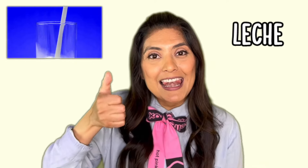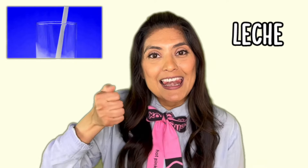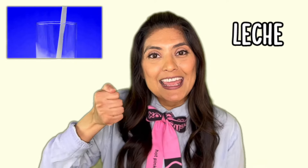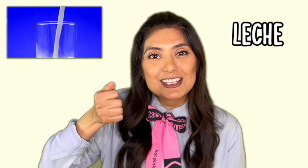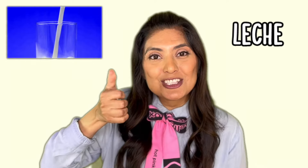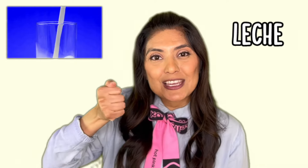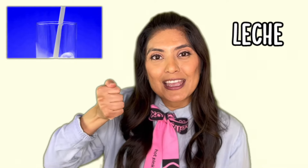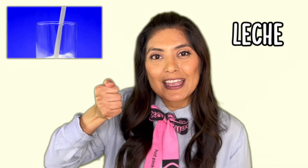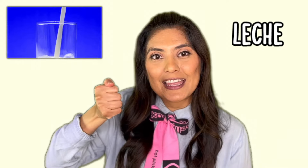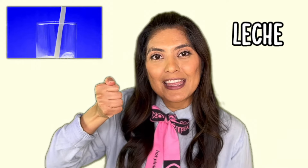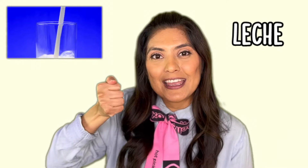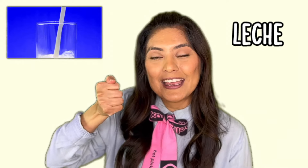Leche.